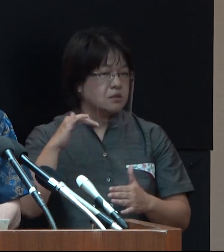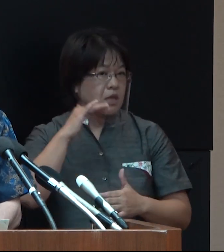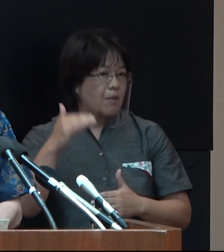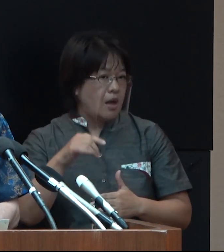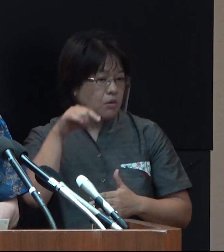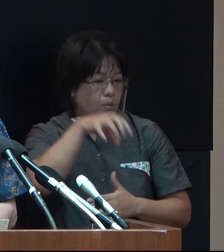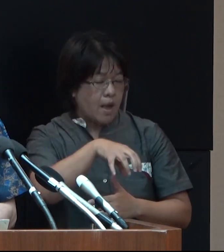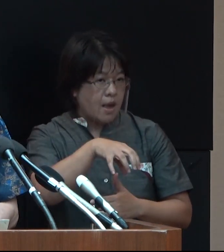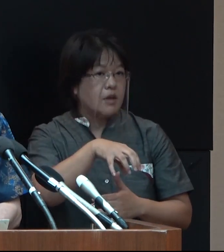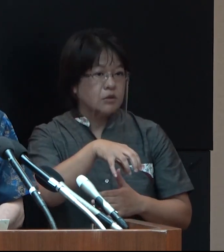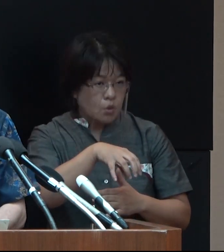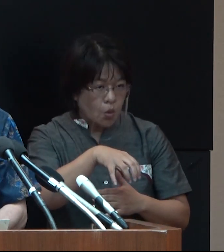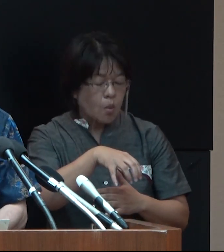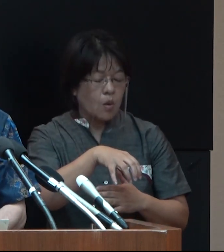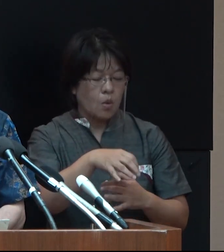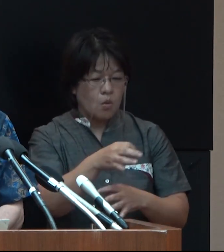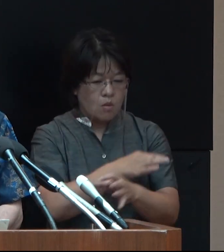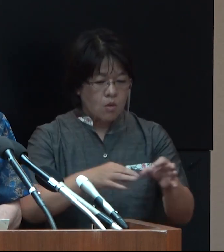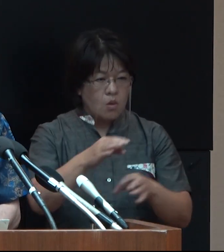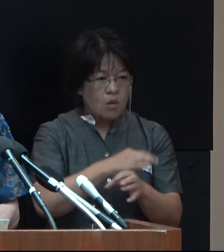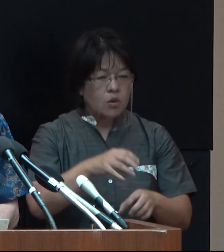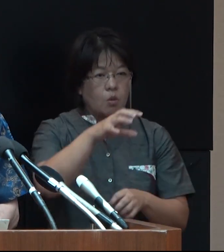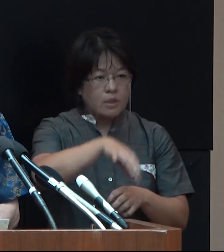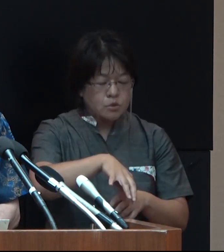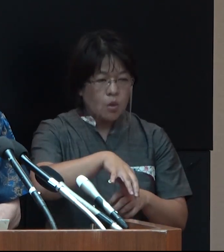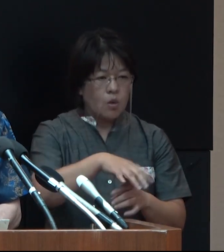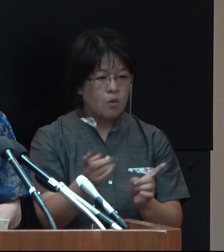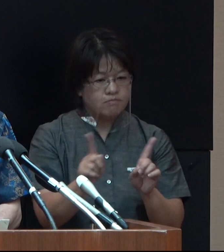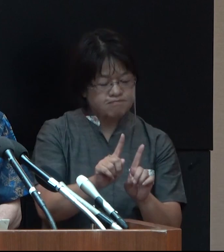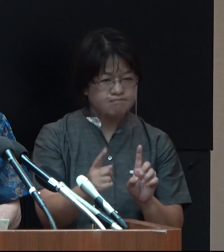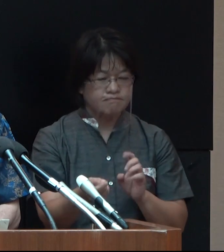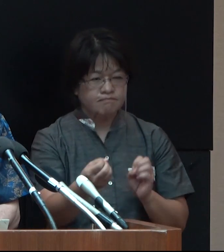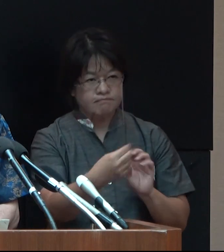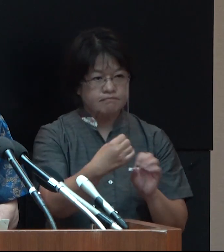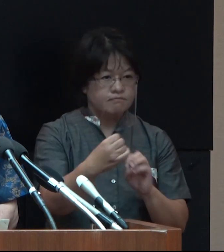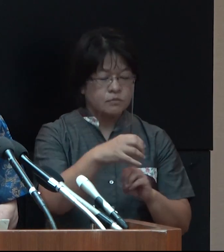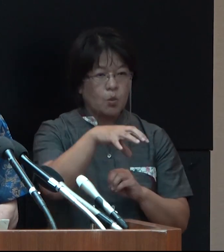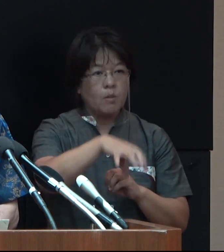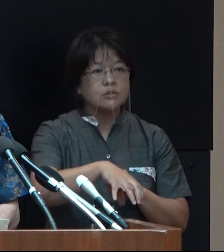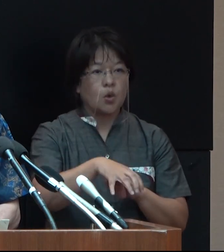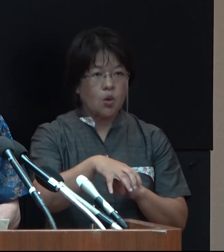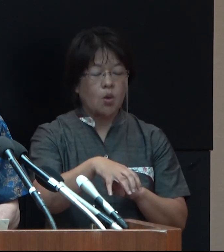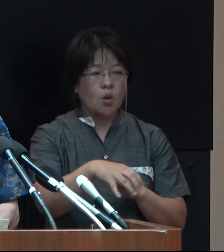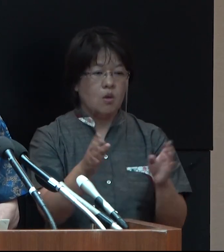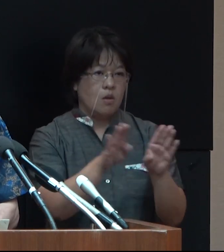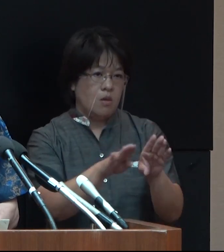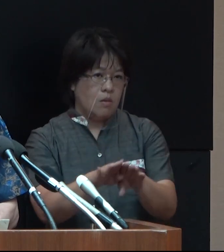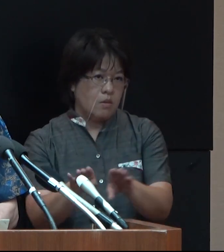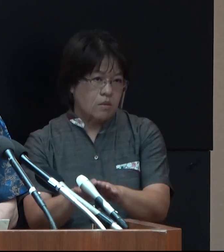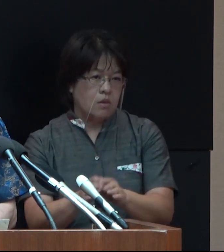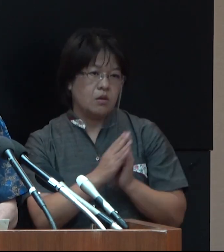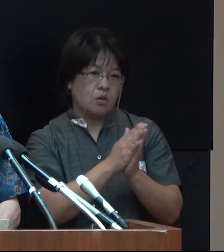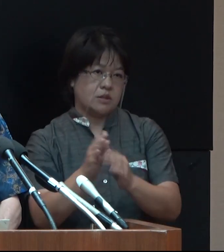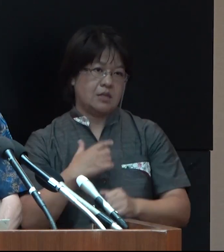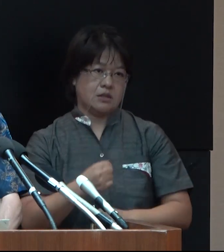の接待接触を伴う遊興施設等について休業を要請